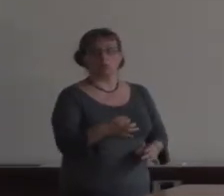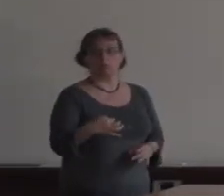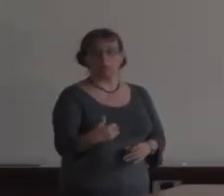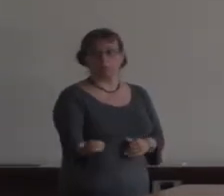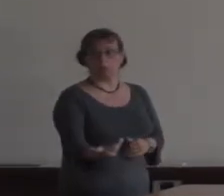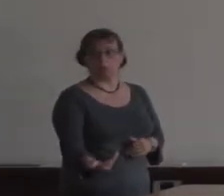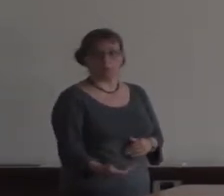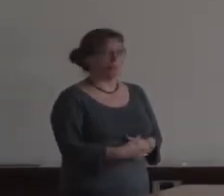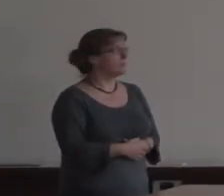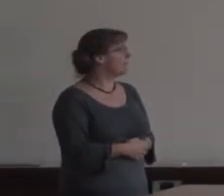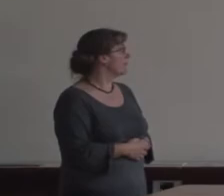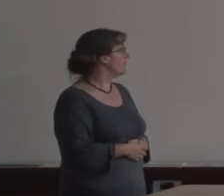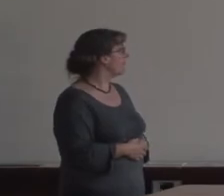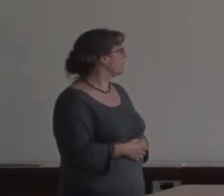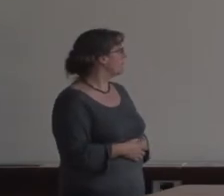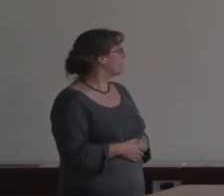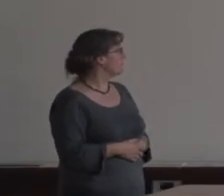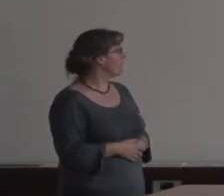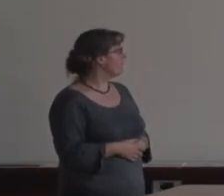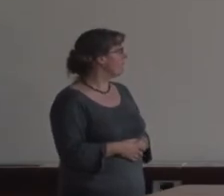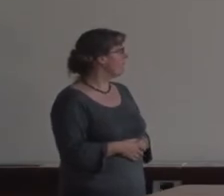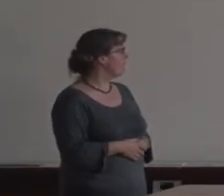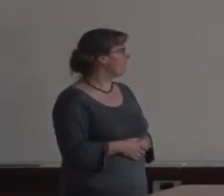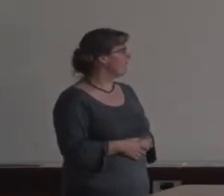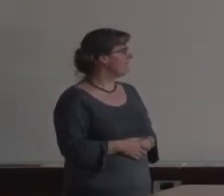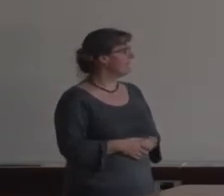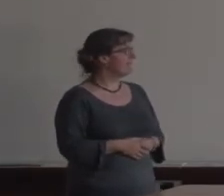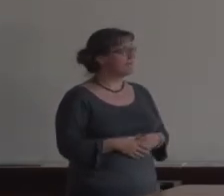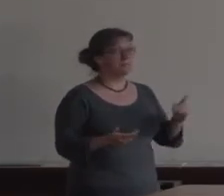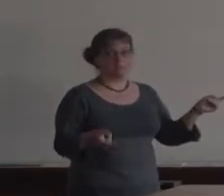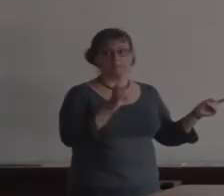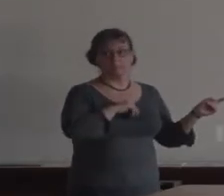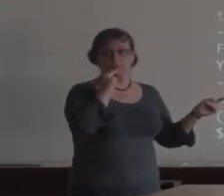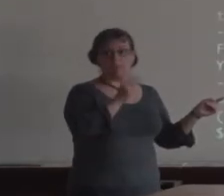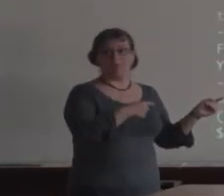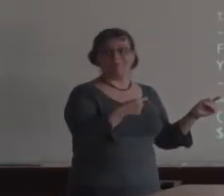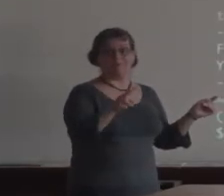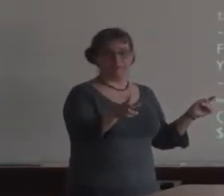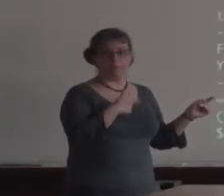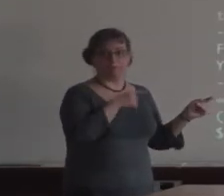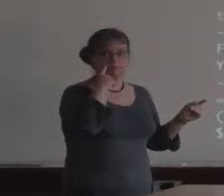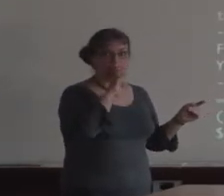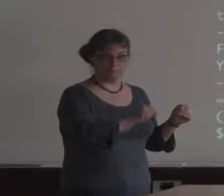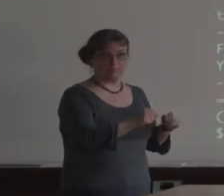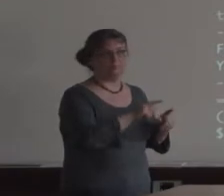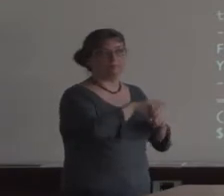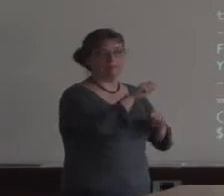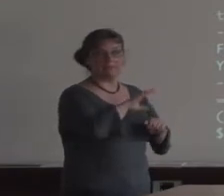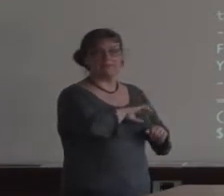Et si je lance mon test ici, ah!